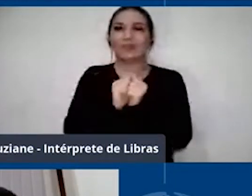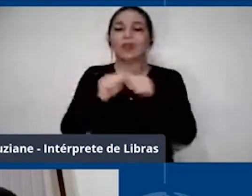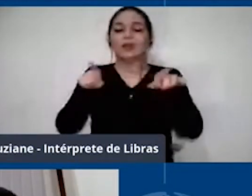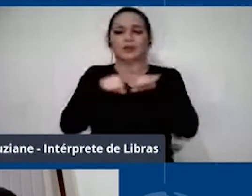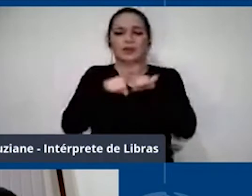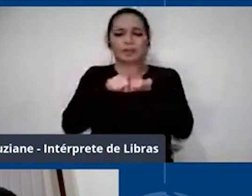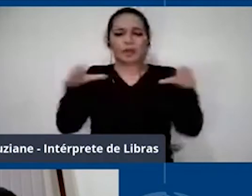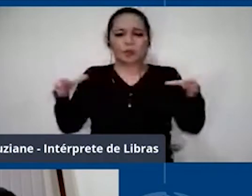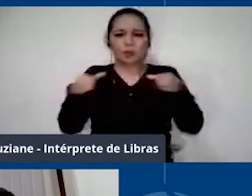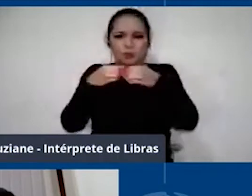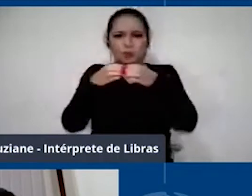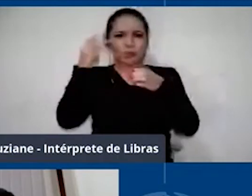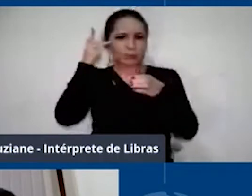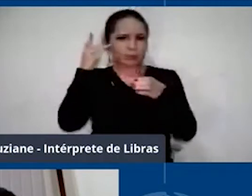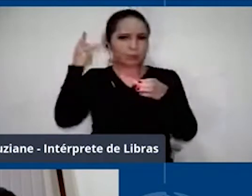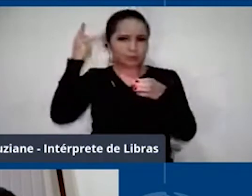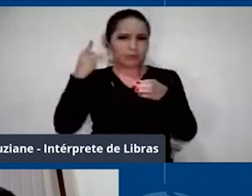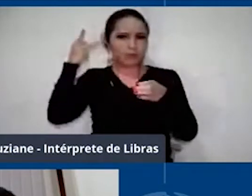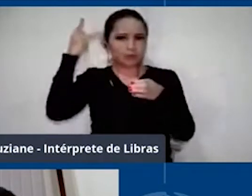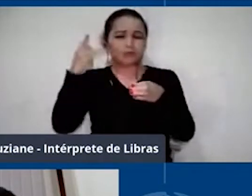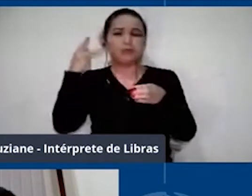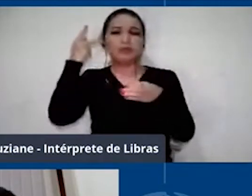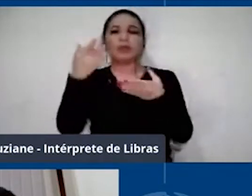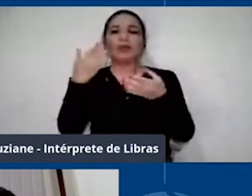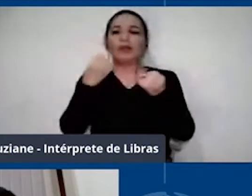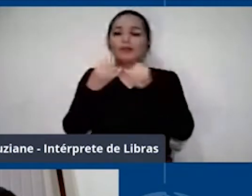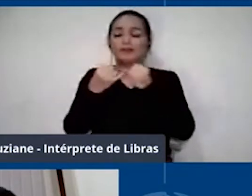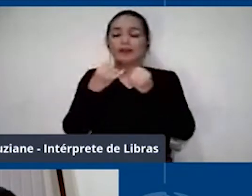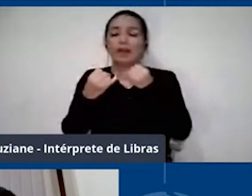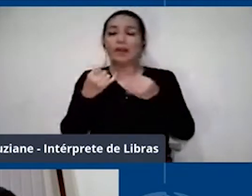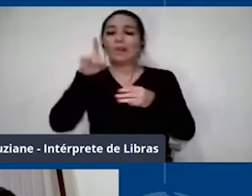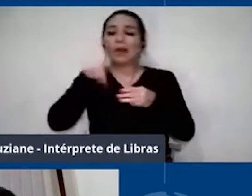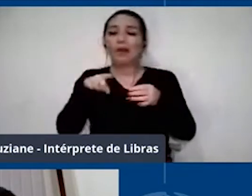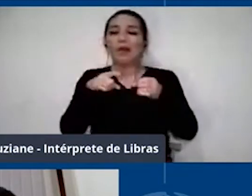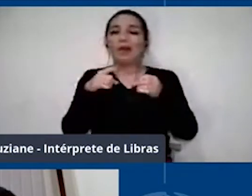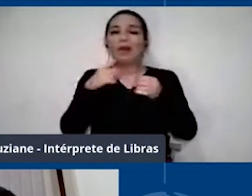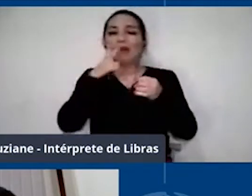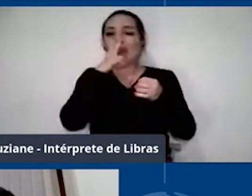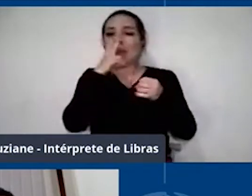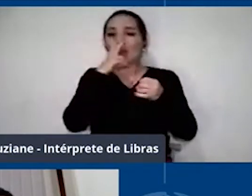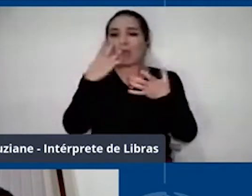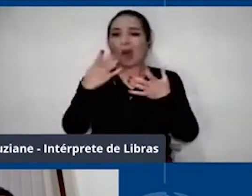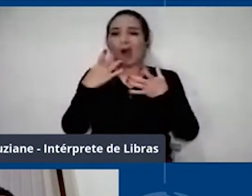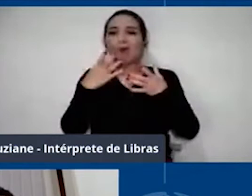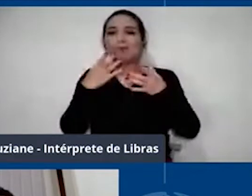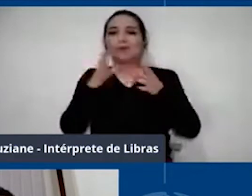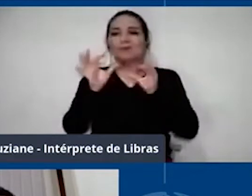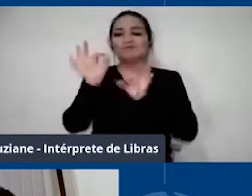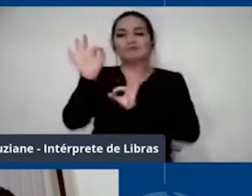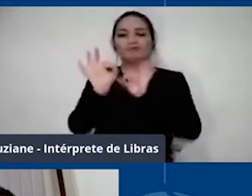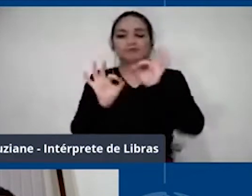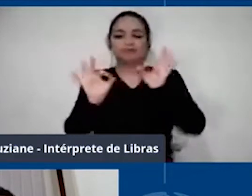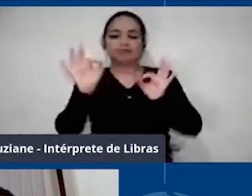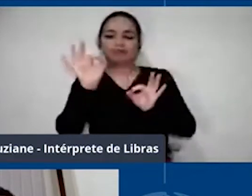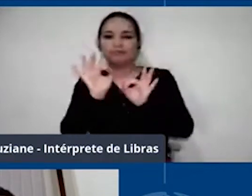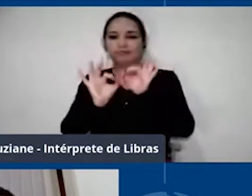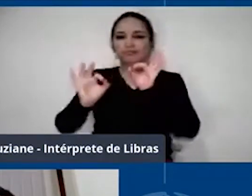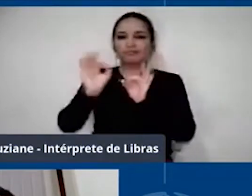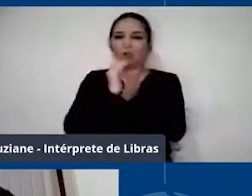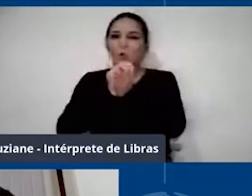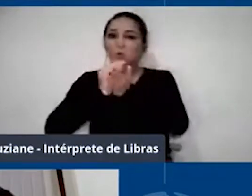agora, como digo assim, as melancias andando, a carroça andando cheia de melancia, vão se ajustando à medida do andar da